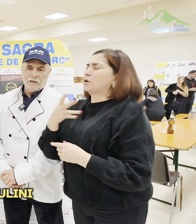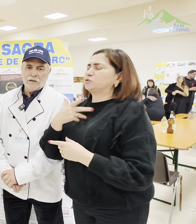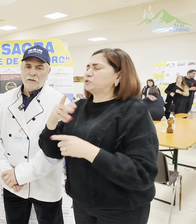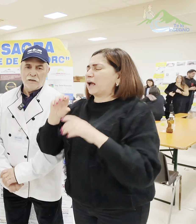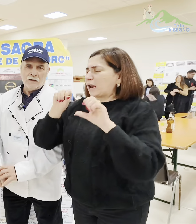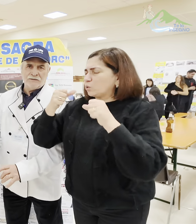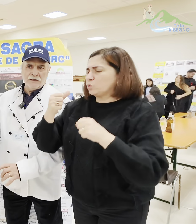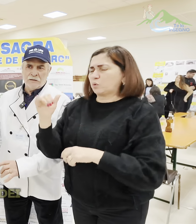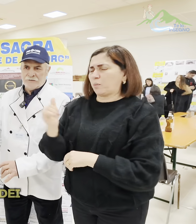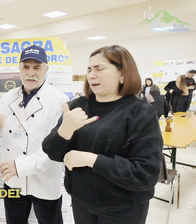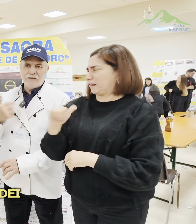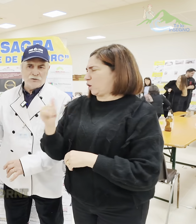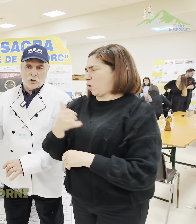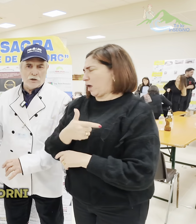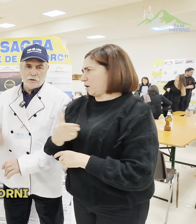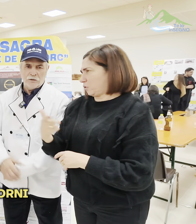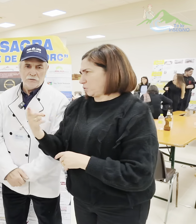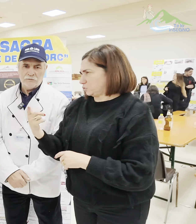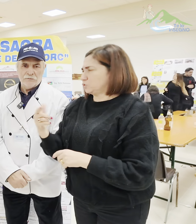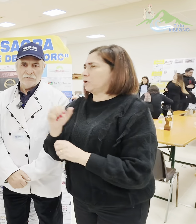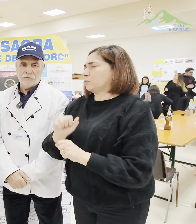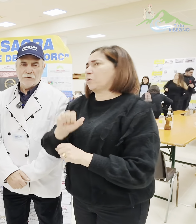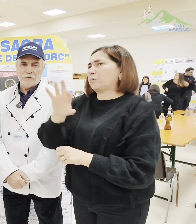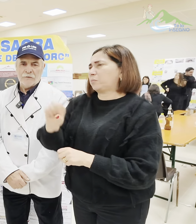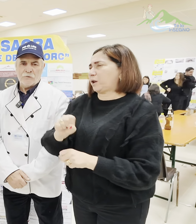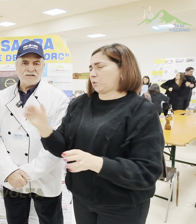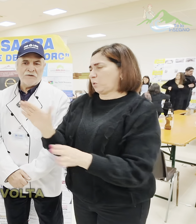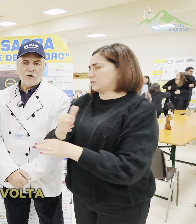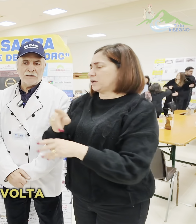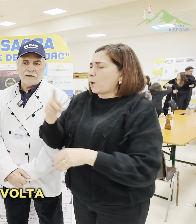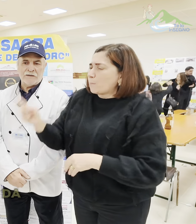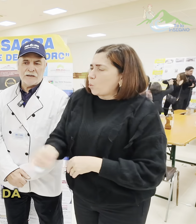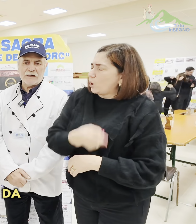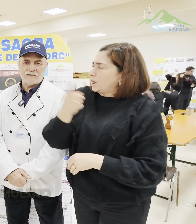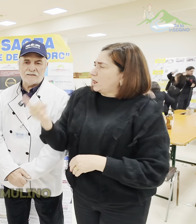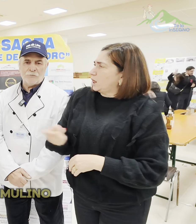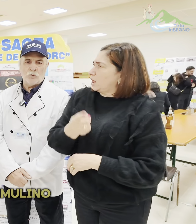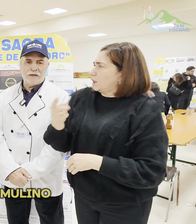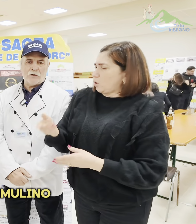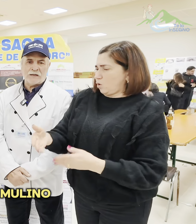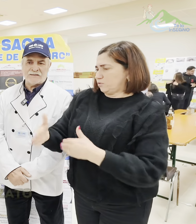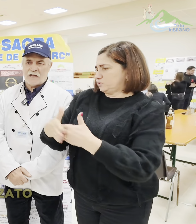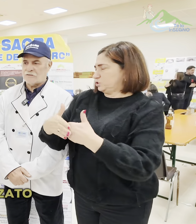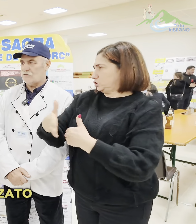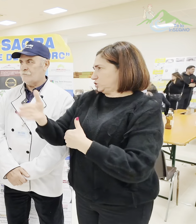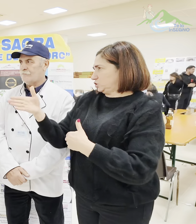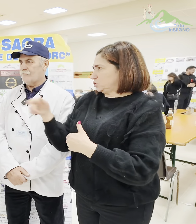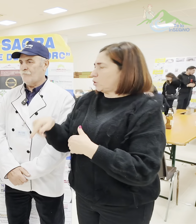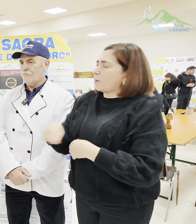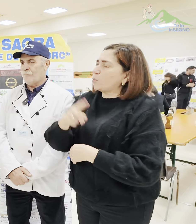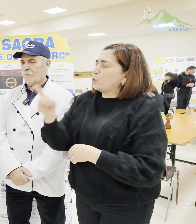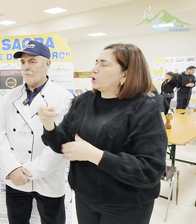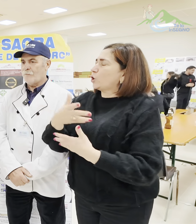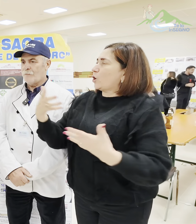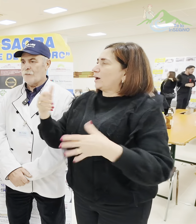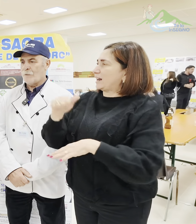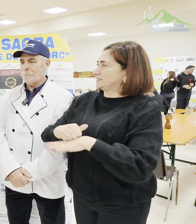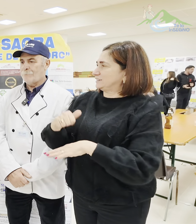mulini dei dintorni. Questa volta era dal mulino Granzato.